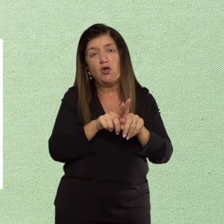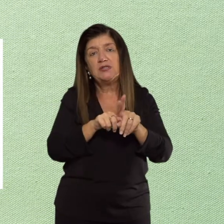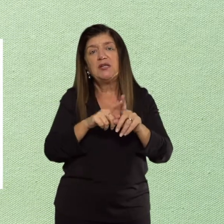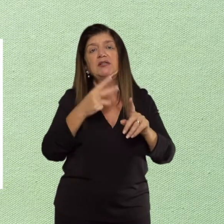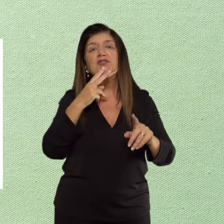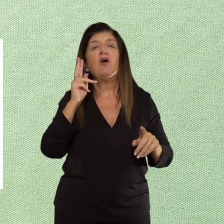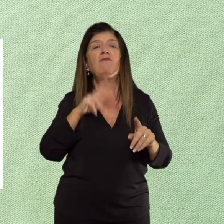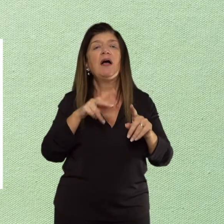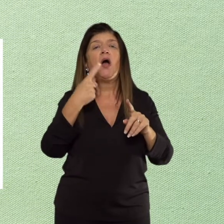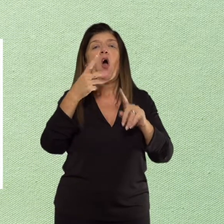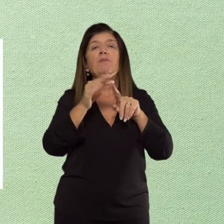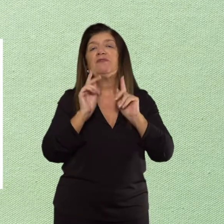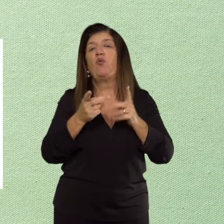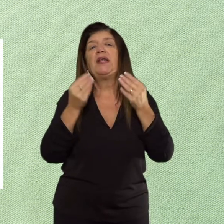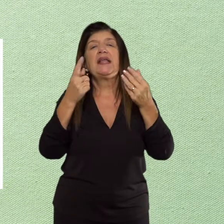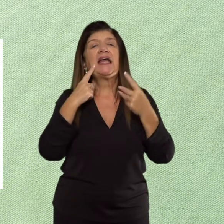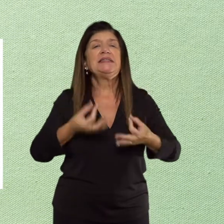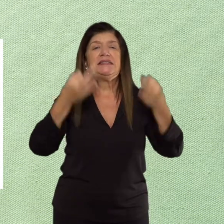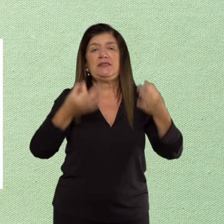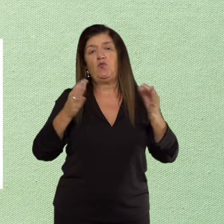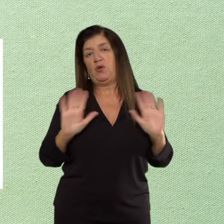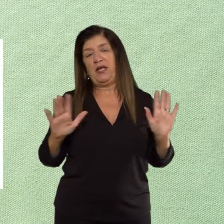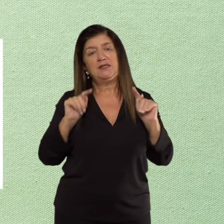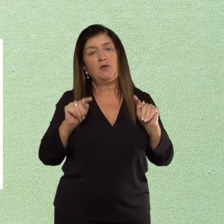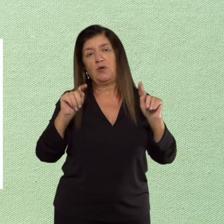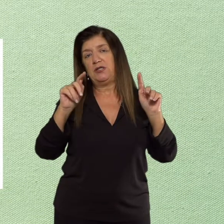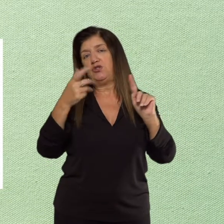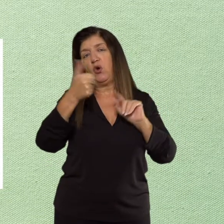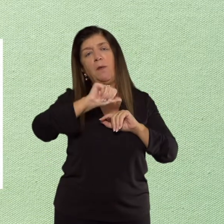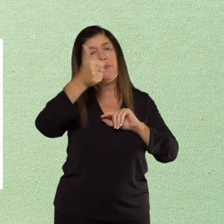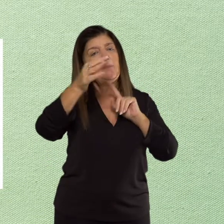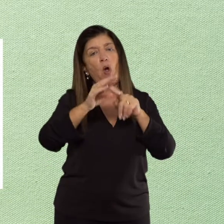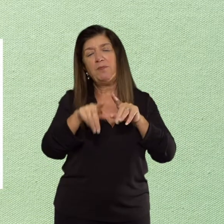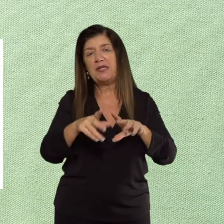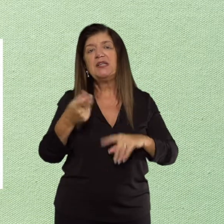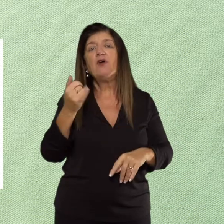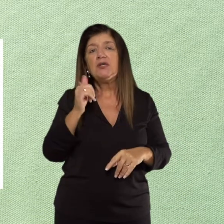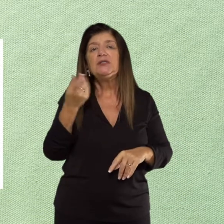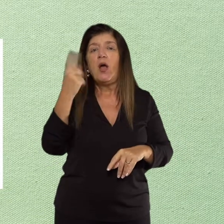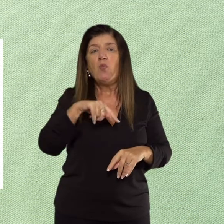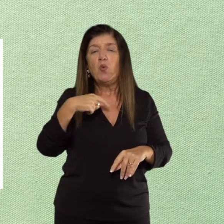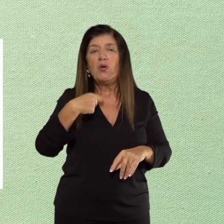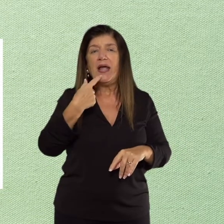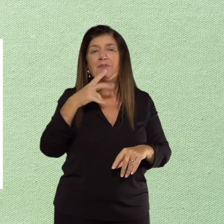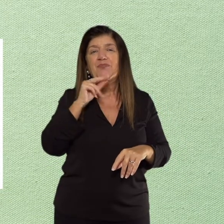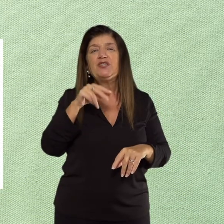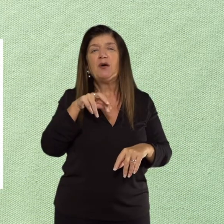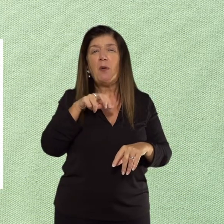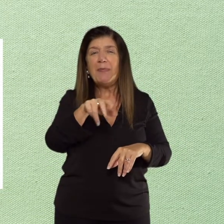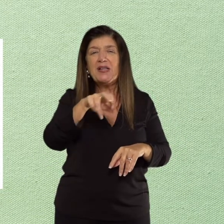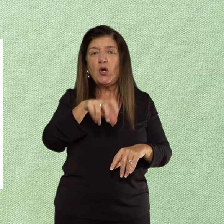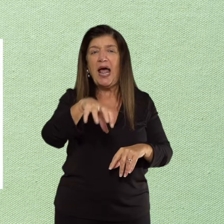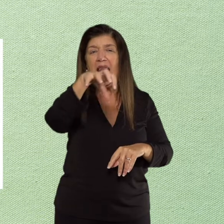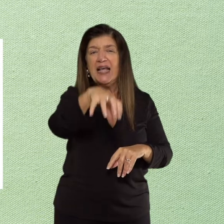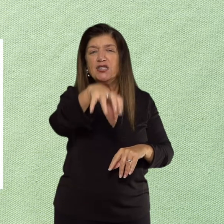di sicurezza più che altro. E certo, beh, assolutamente sì, assolutamente sì. Ma anche le isole che creiamo, isole pedonali di protezione